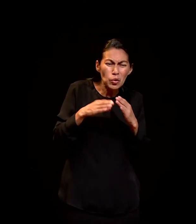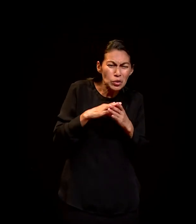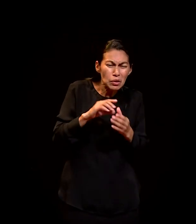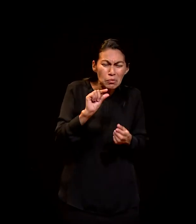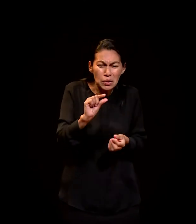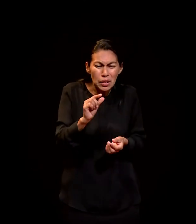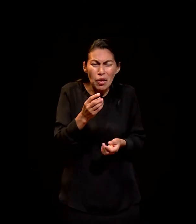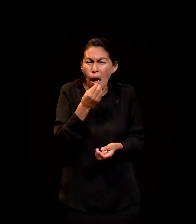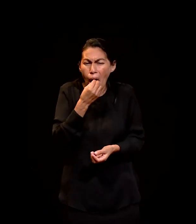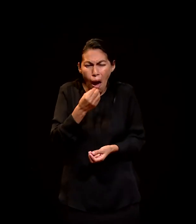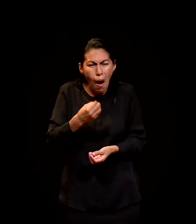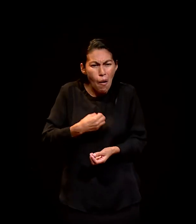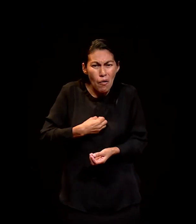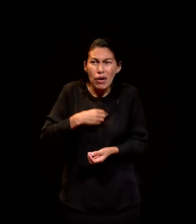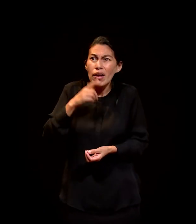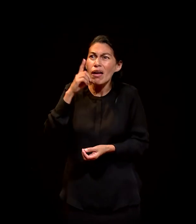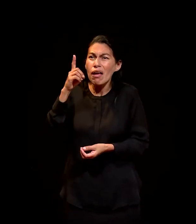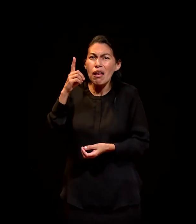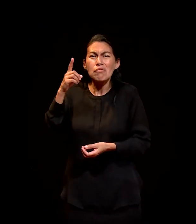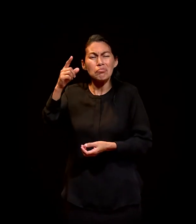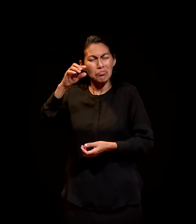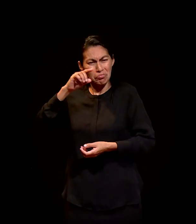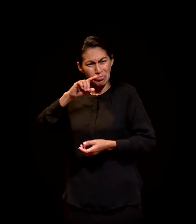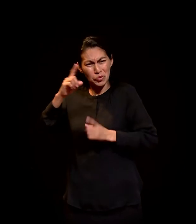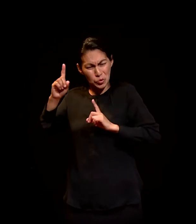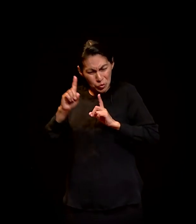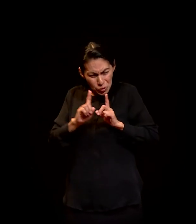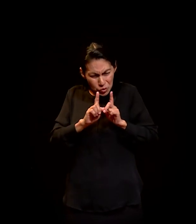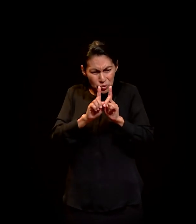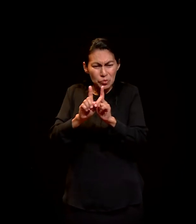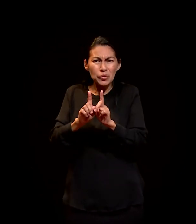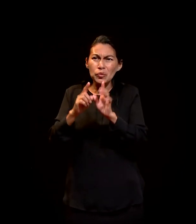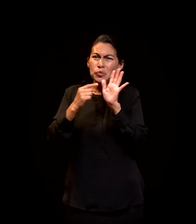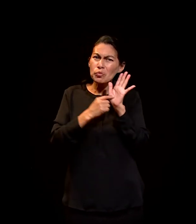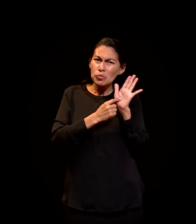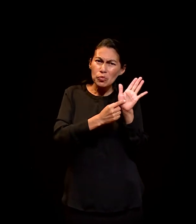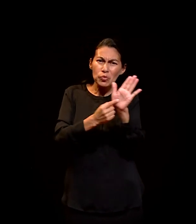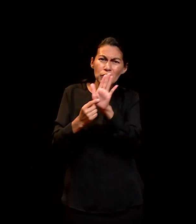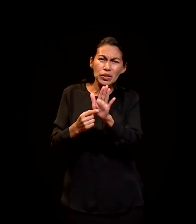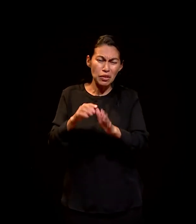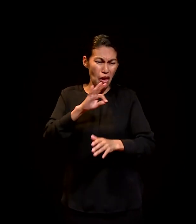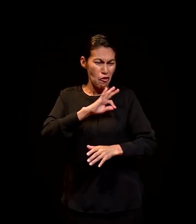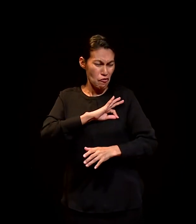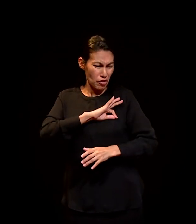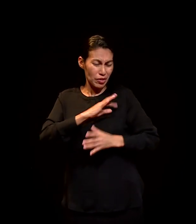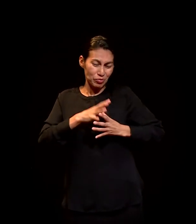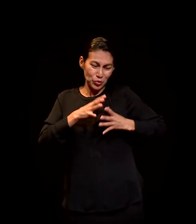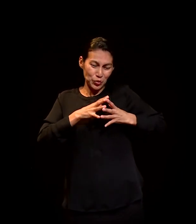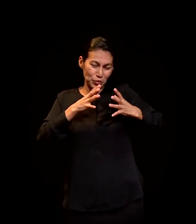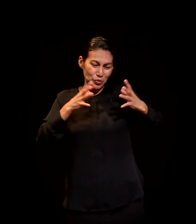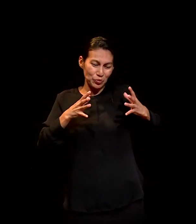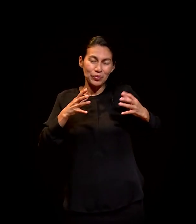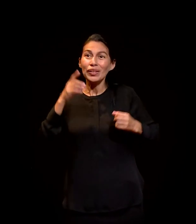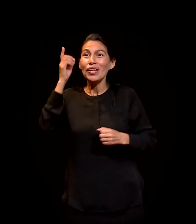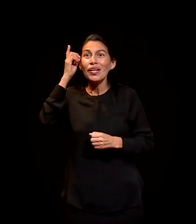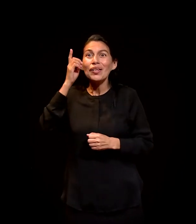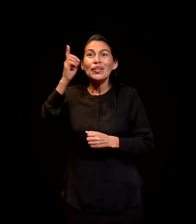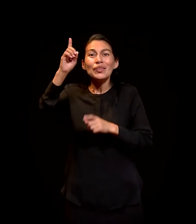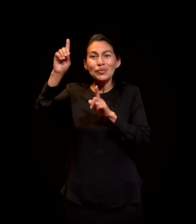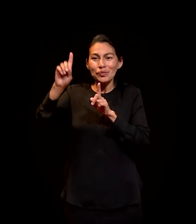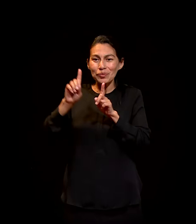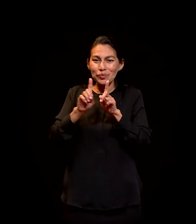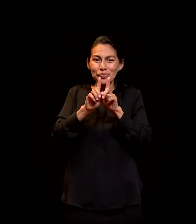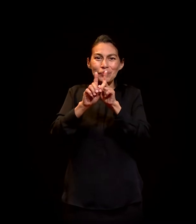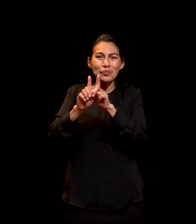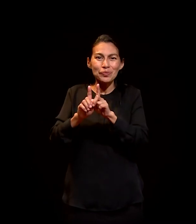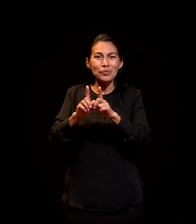allí es donde se manifiesta nuestra fe y dios desarrolla y se goza de acompañarnos en los